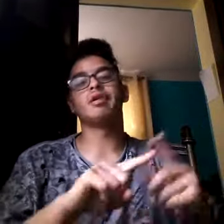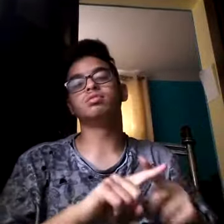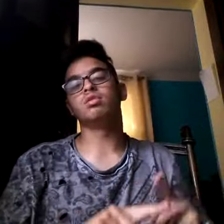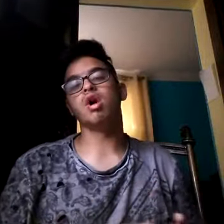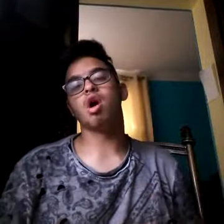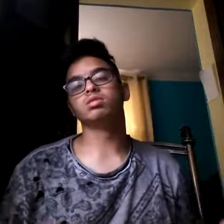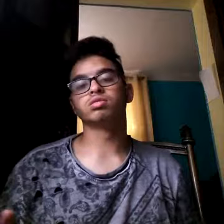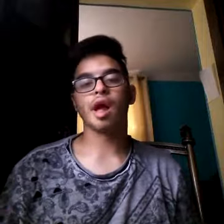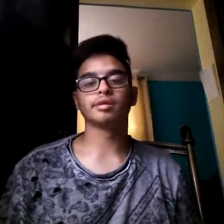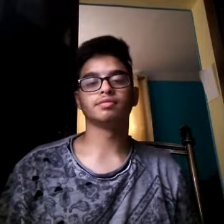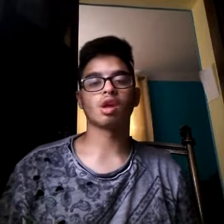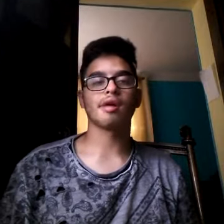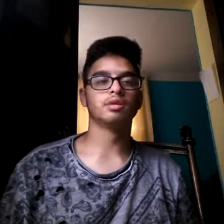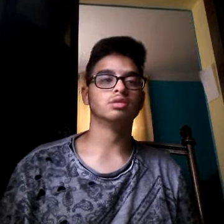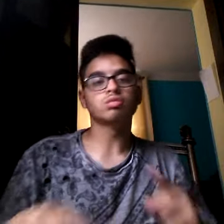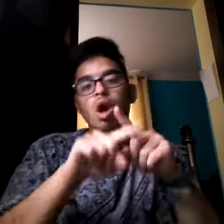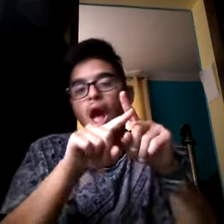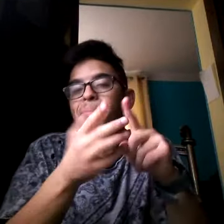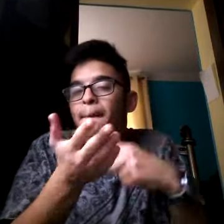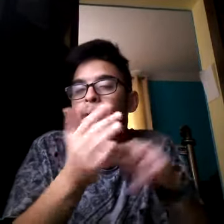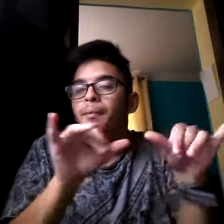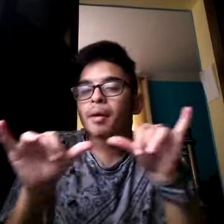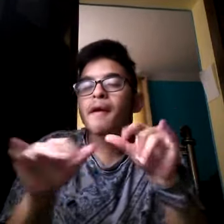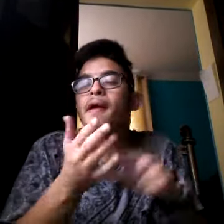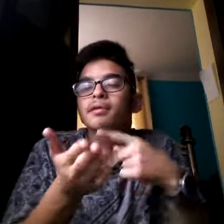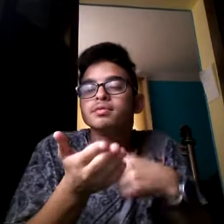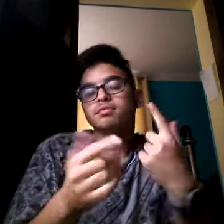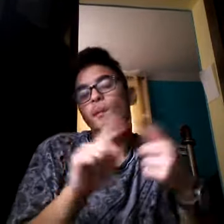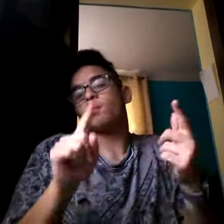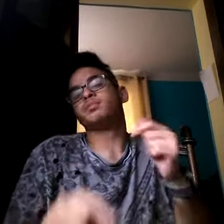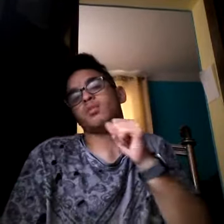It's really the ocean that's quite. Those